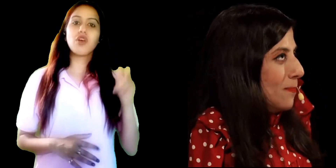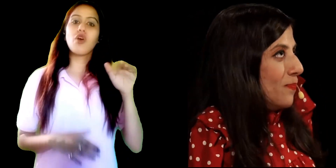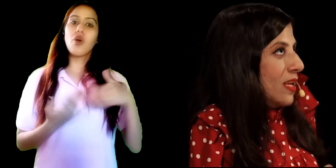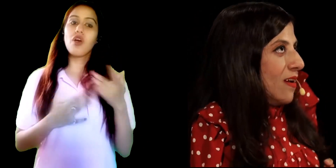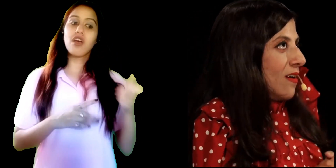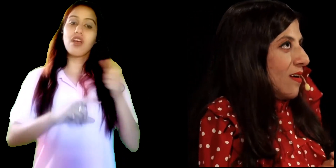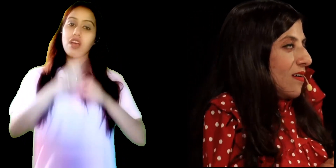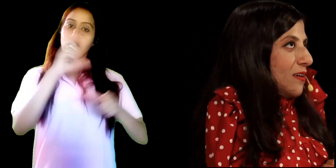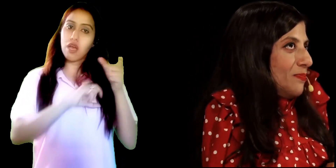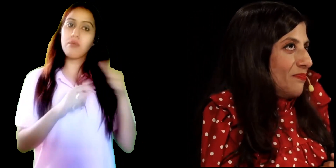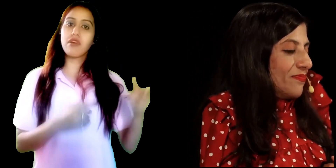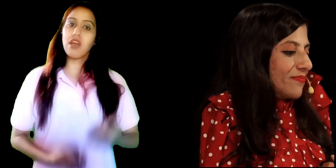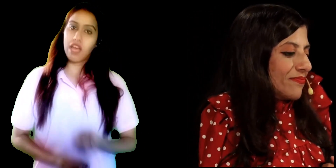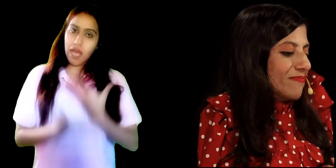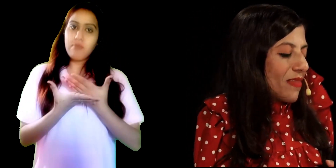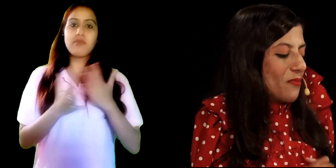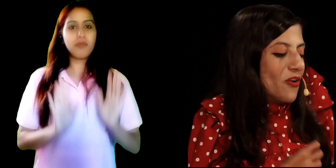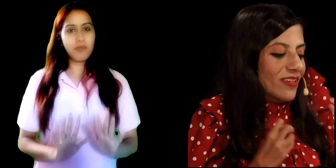सिविल्स दूँगी।